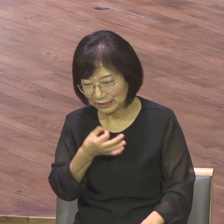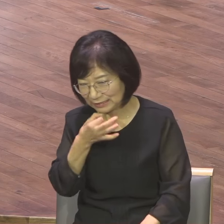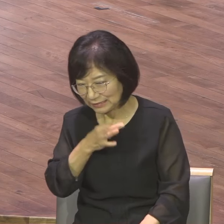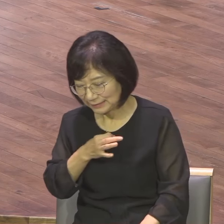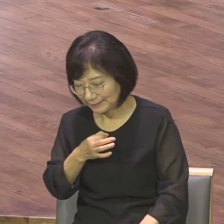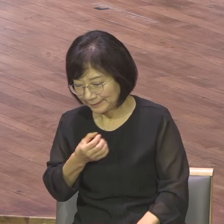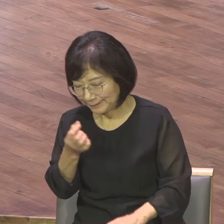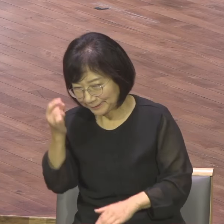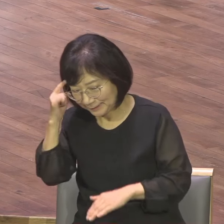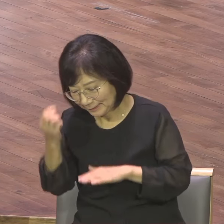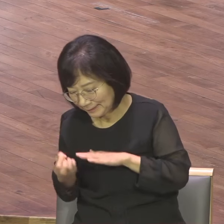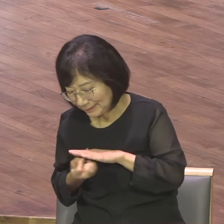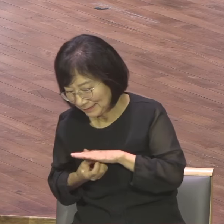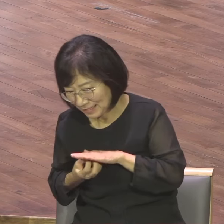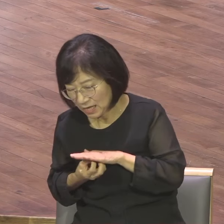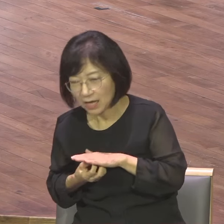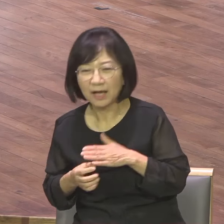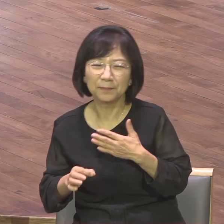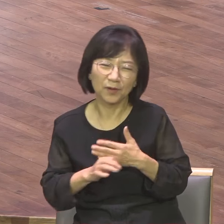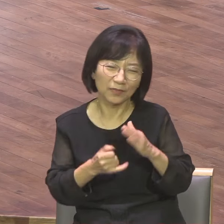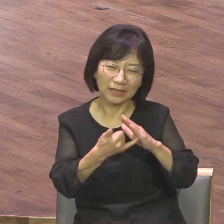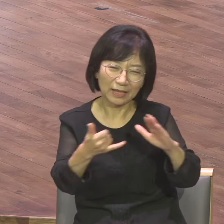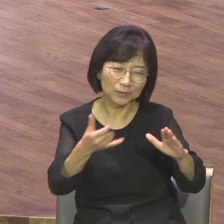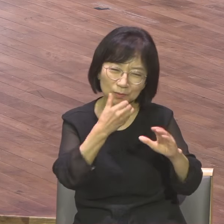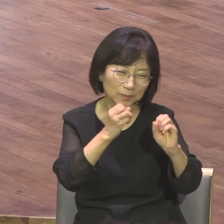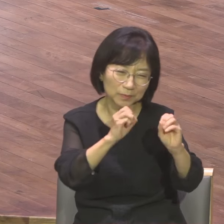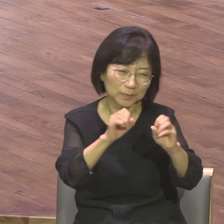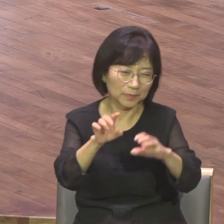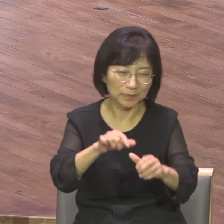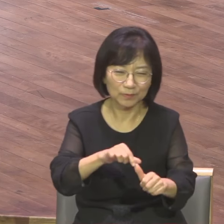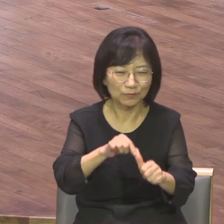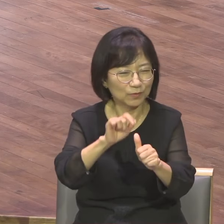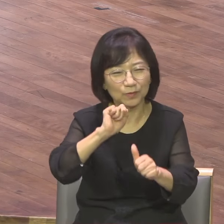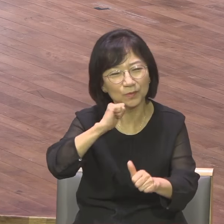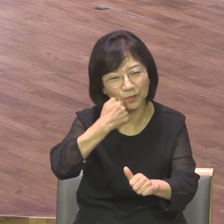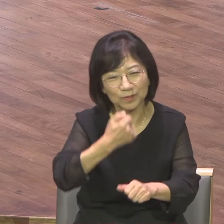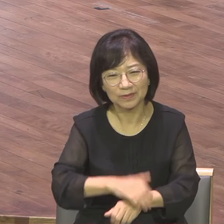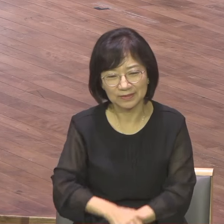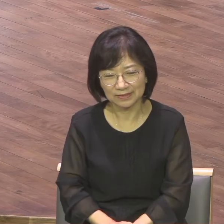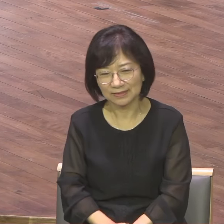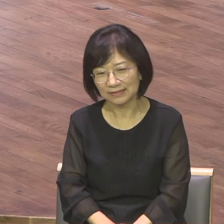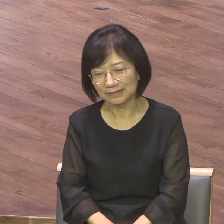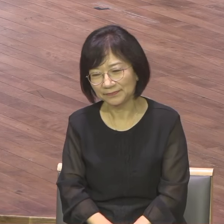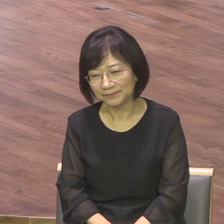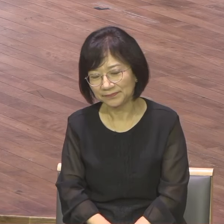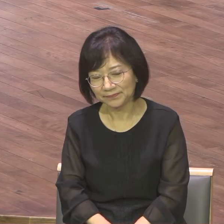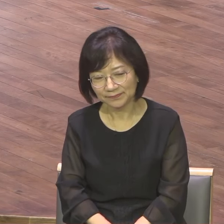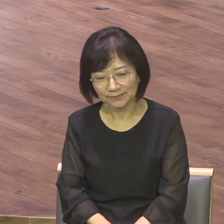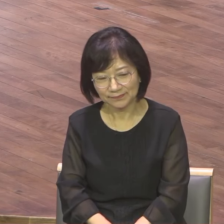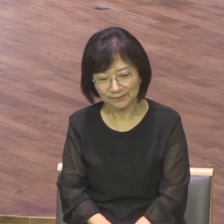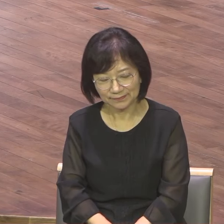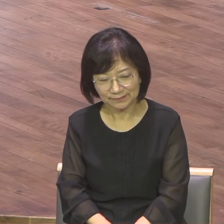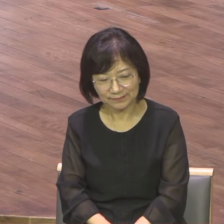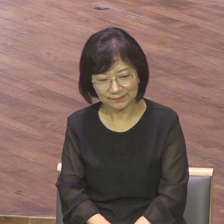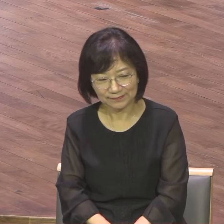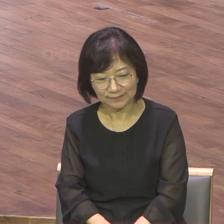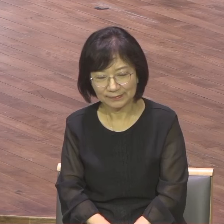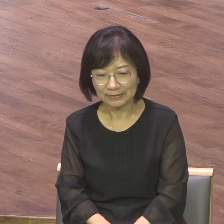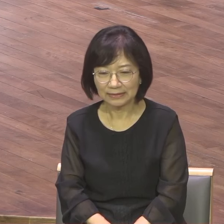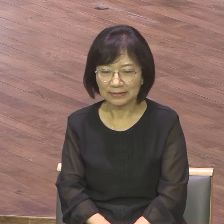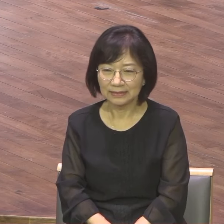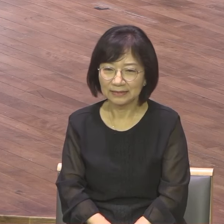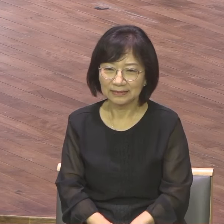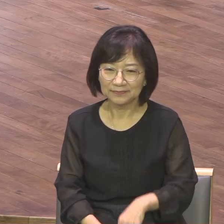건너갑니다. 절대 안 됩니다. 자존심 다 세우고 계산할 것 다 하고 온갖 이유